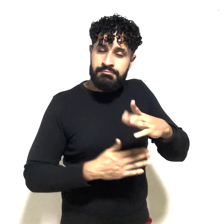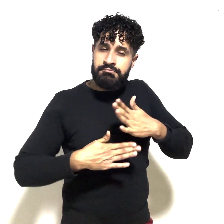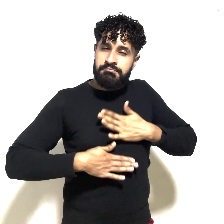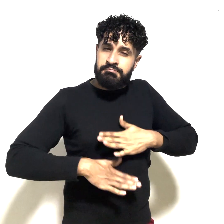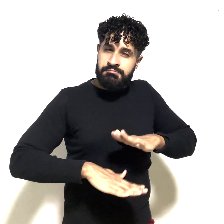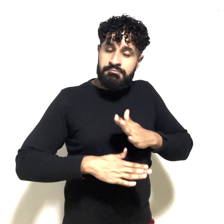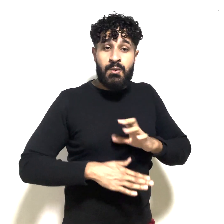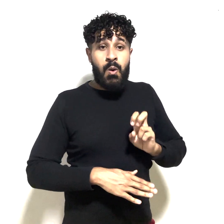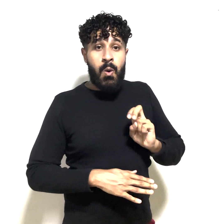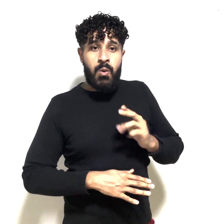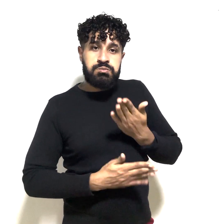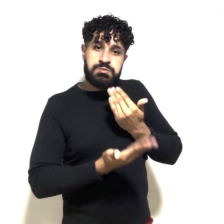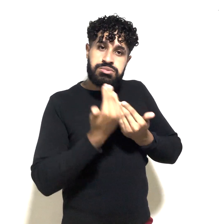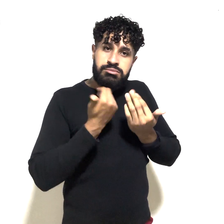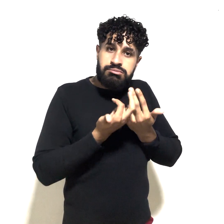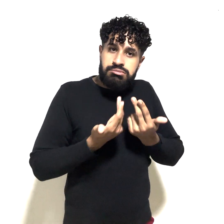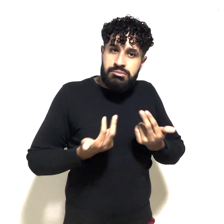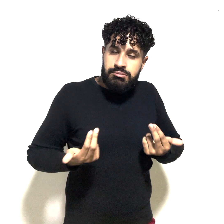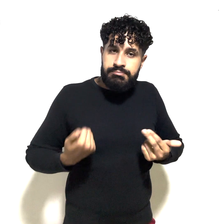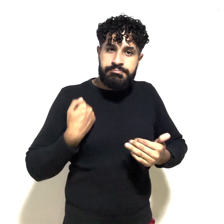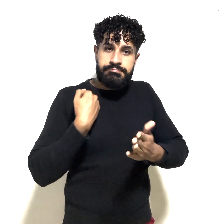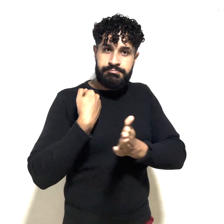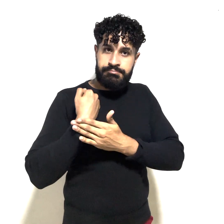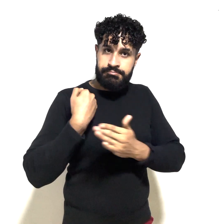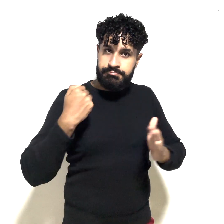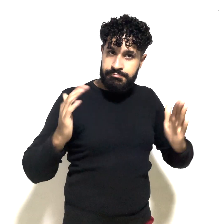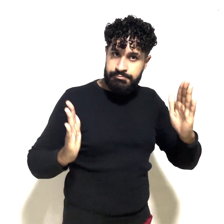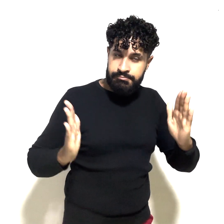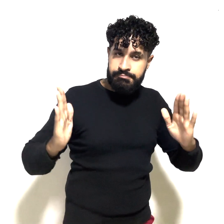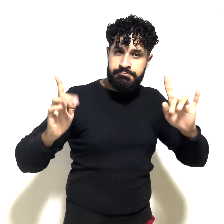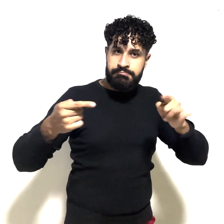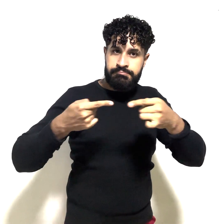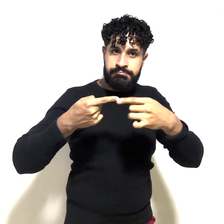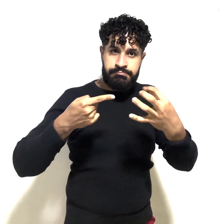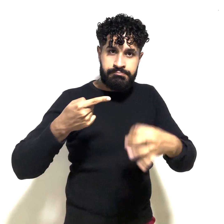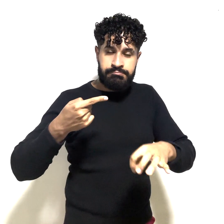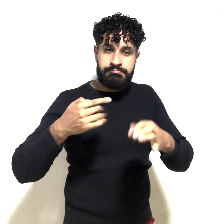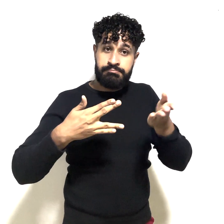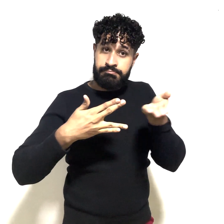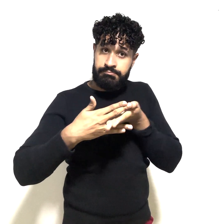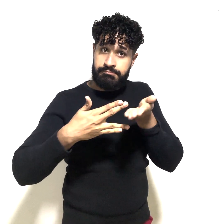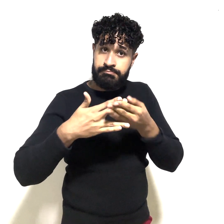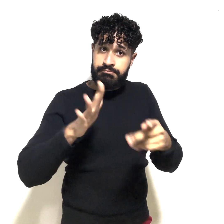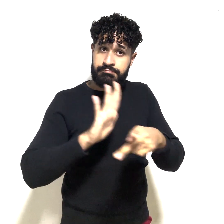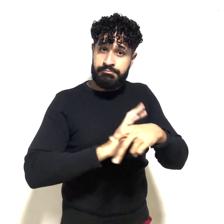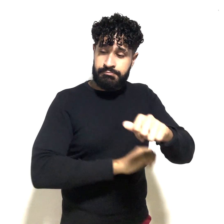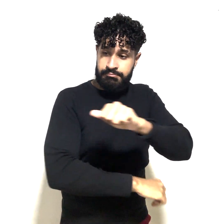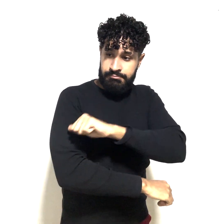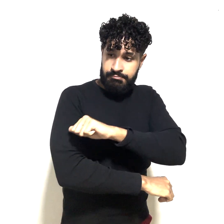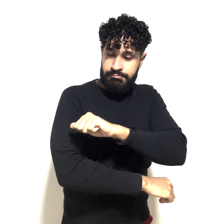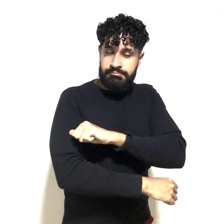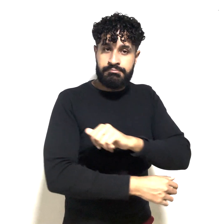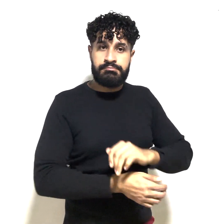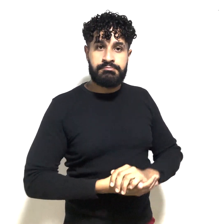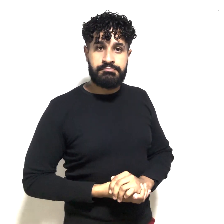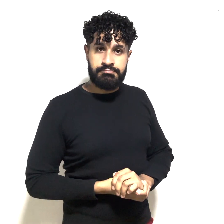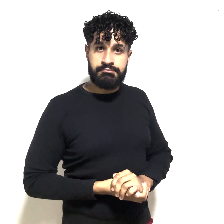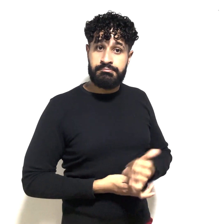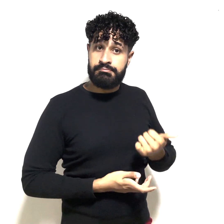ou refeição em período coincidente ao intervalo dos Estudantes 16º